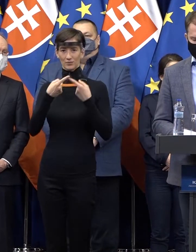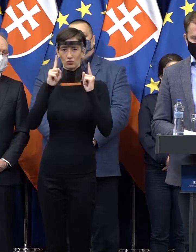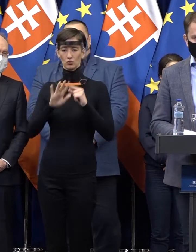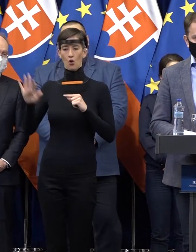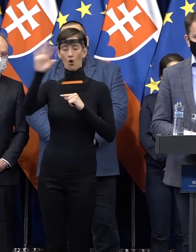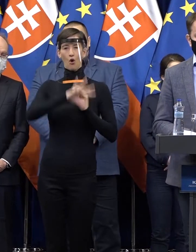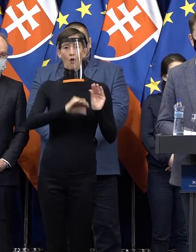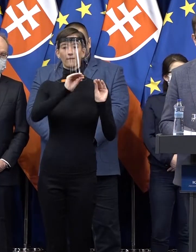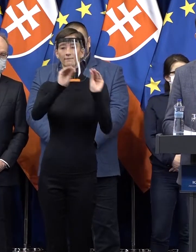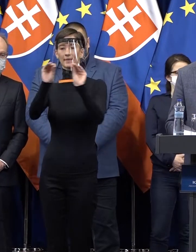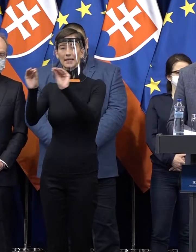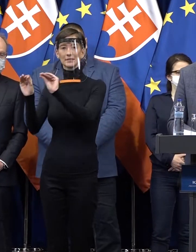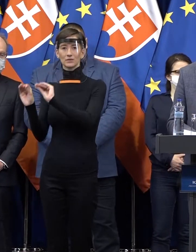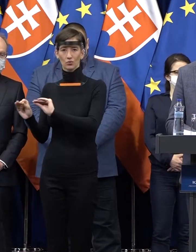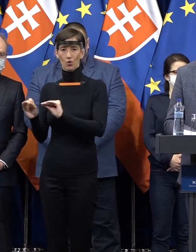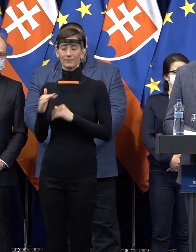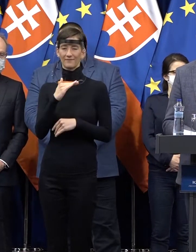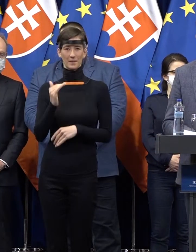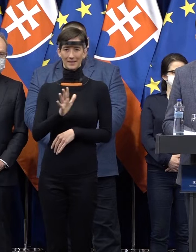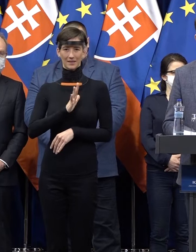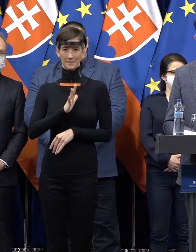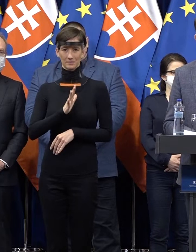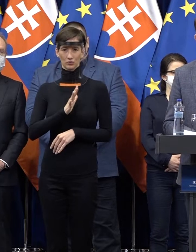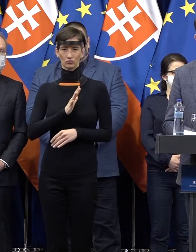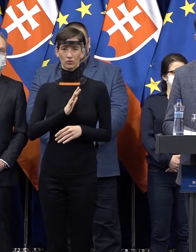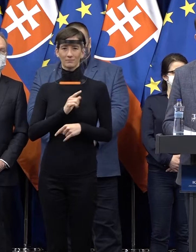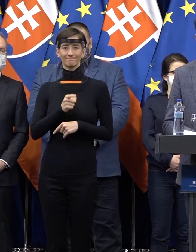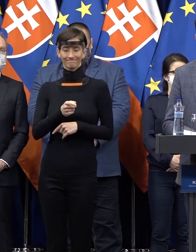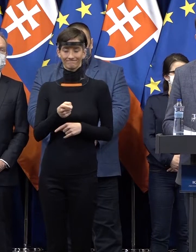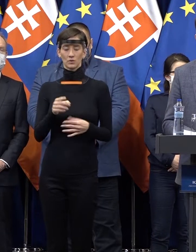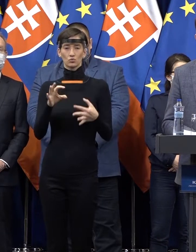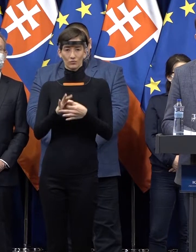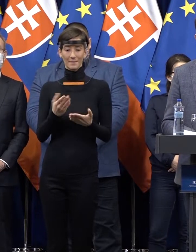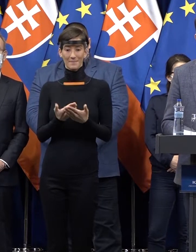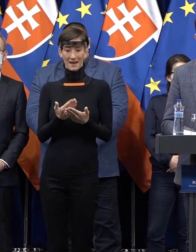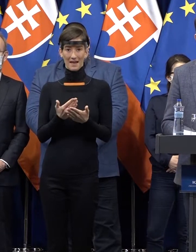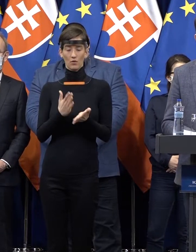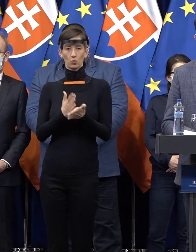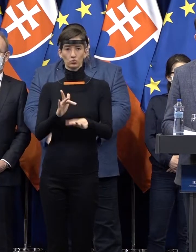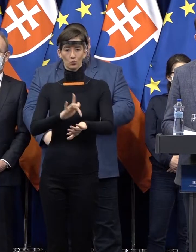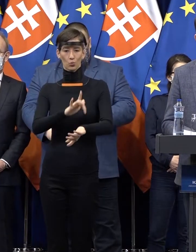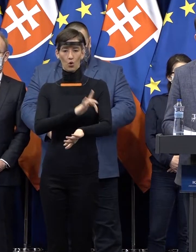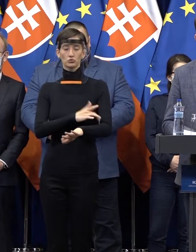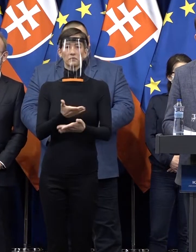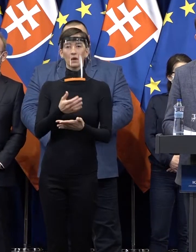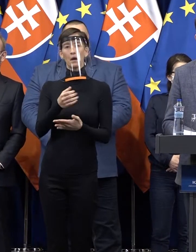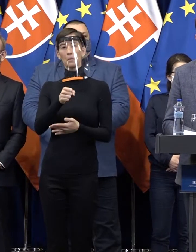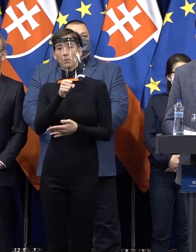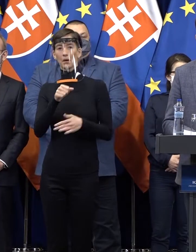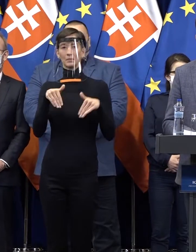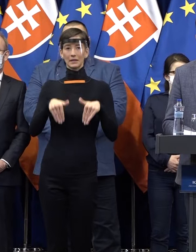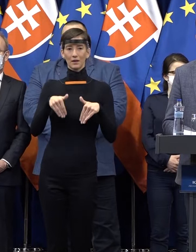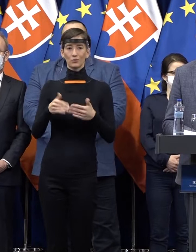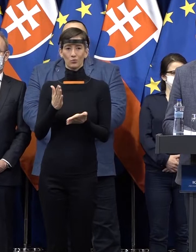našich rodičov, starých rodičov je veľmi nebezpečné, pretože oni sú tou vekovou skupinou, ktorá keď